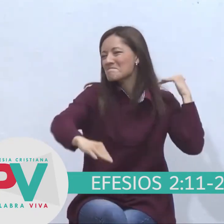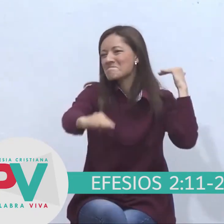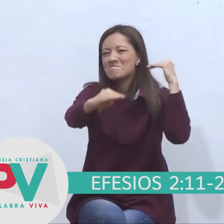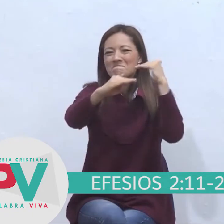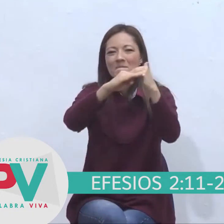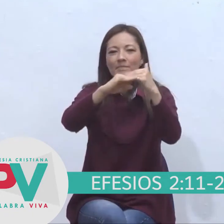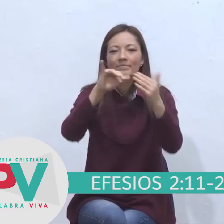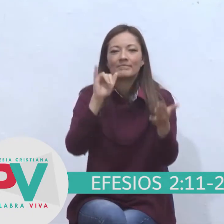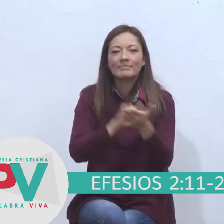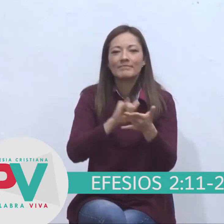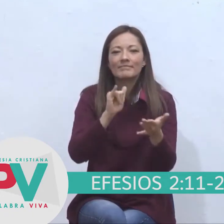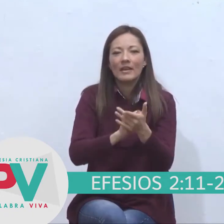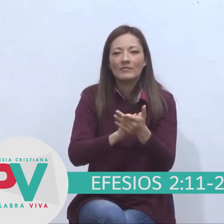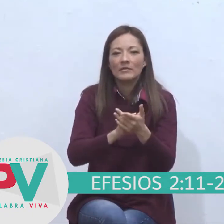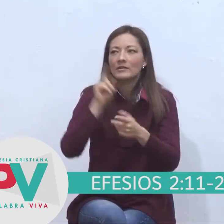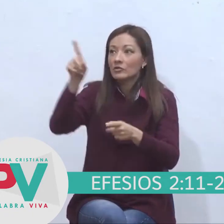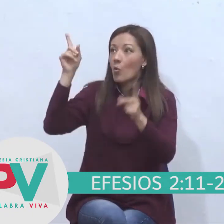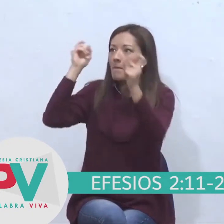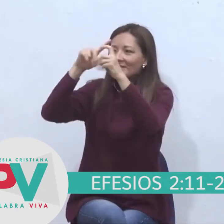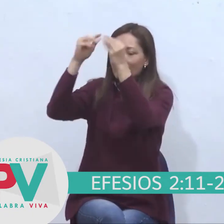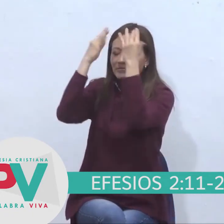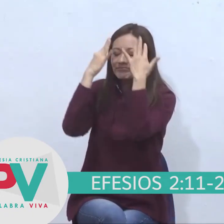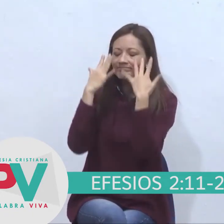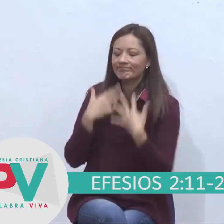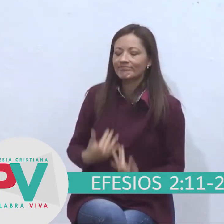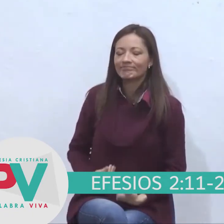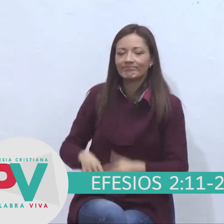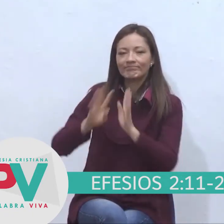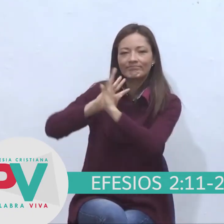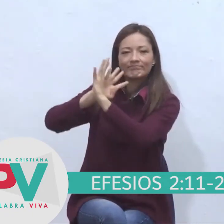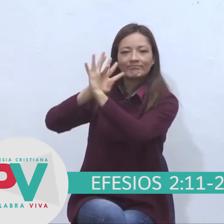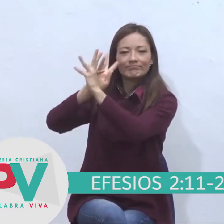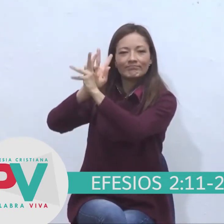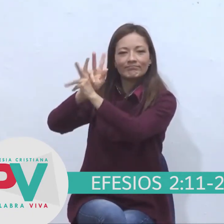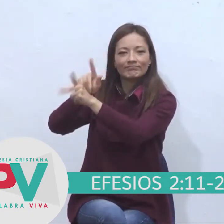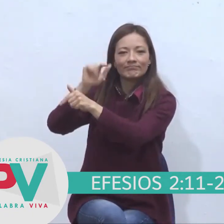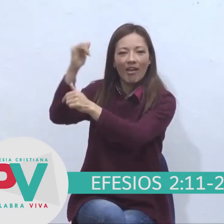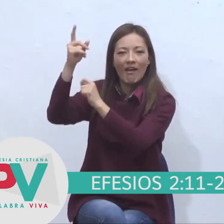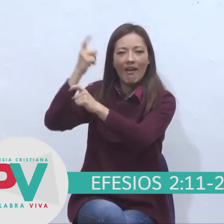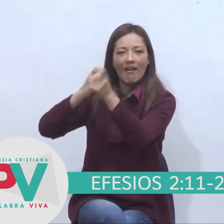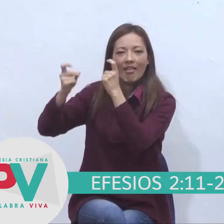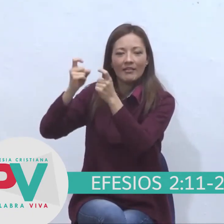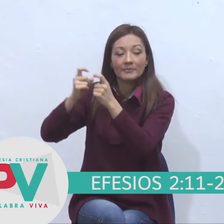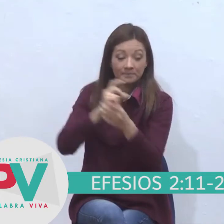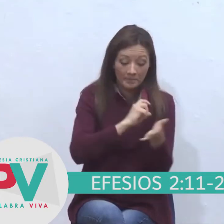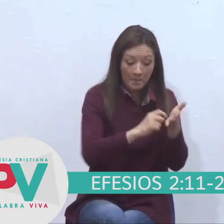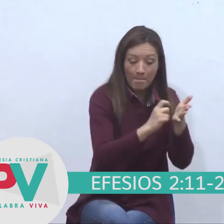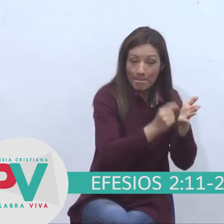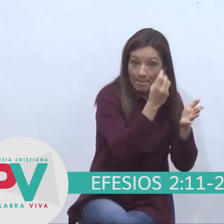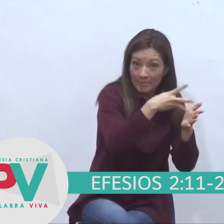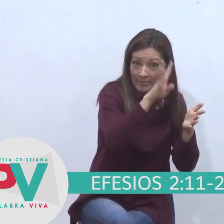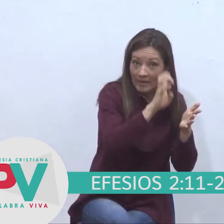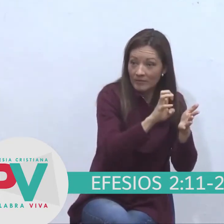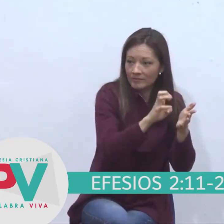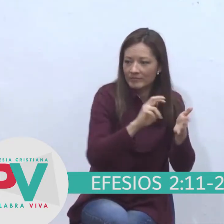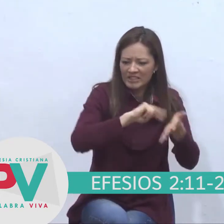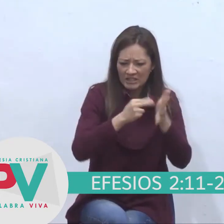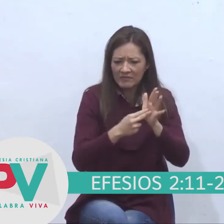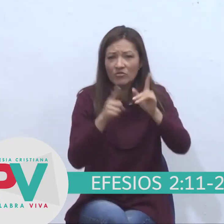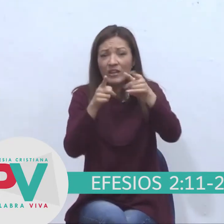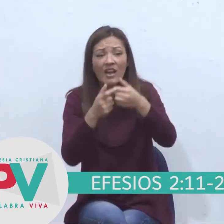Y tenemos que revestirnos del pensamiento de Jesús. Versículo número 19. Así que ya no sois extranjeros